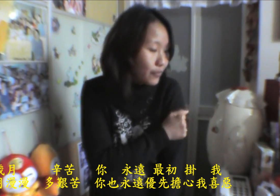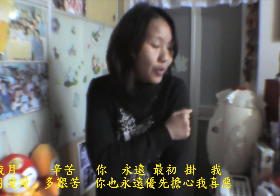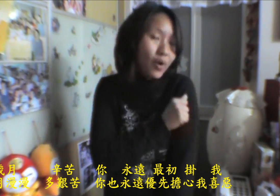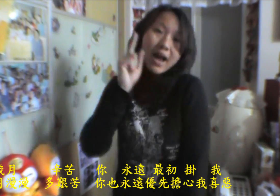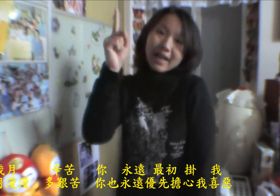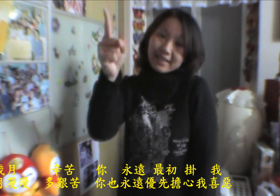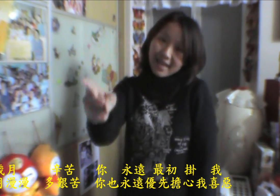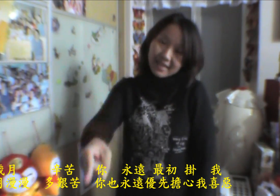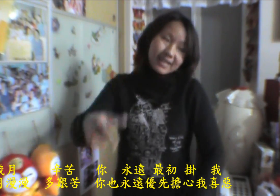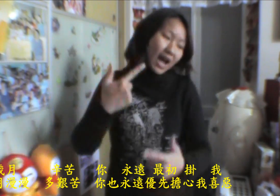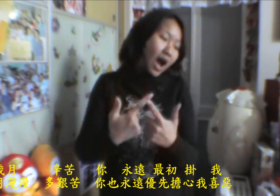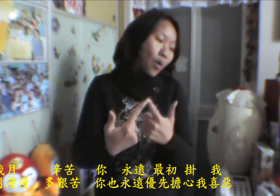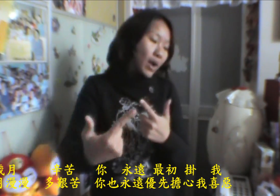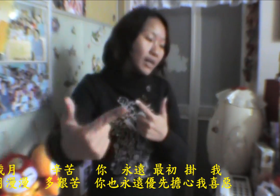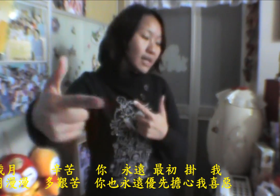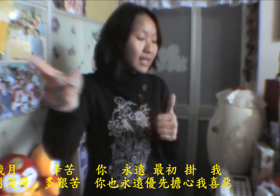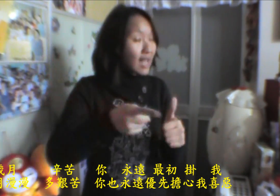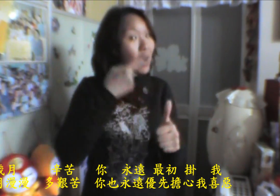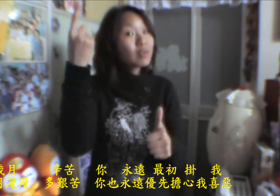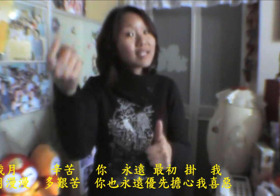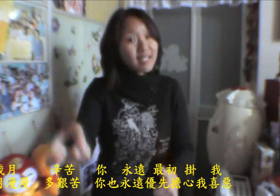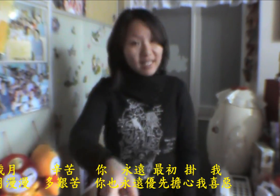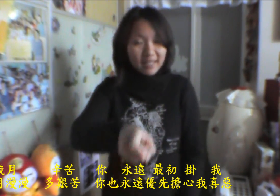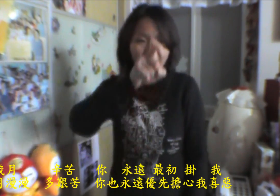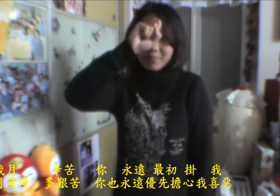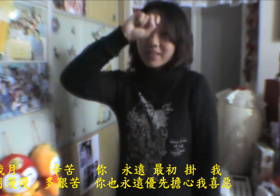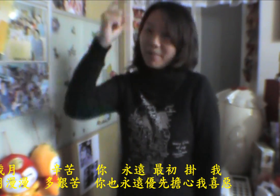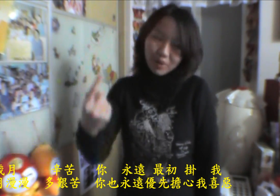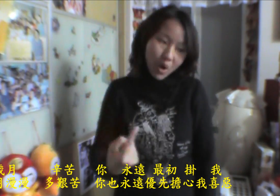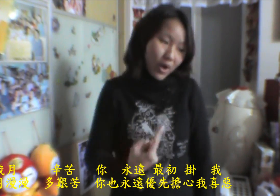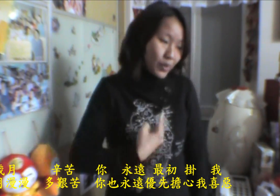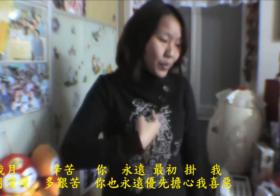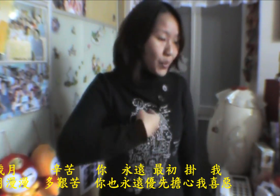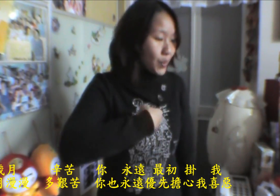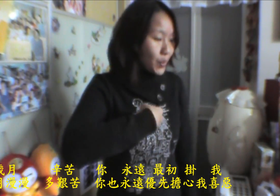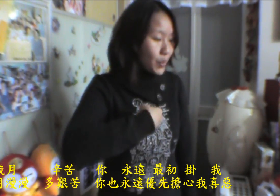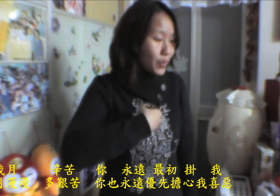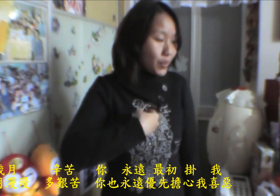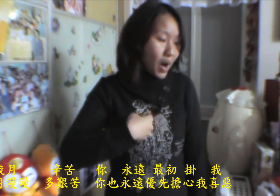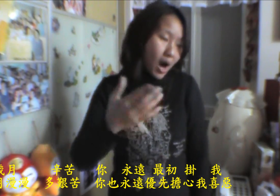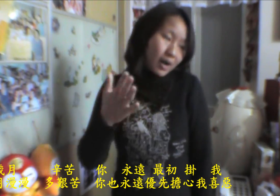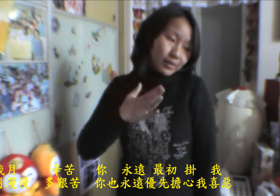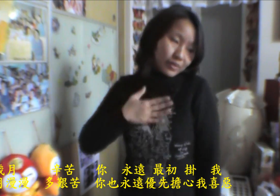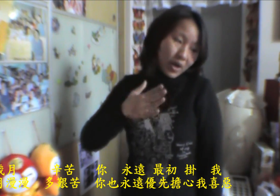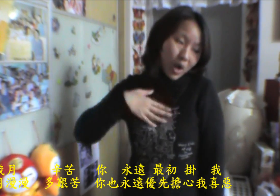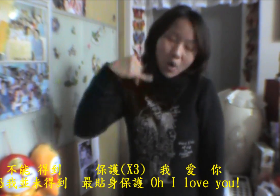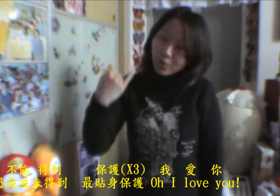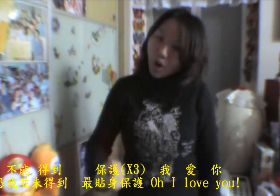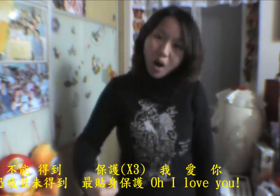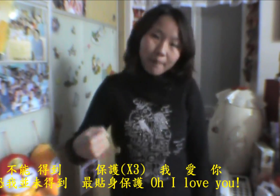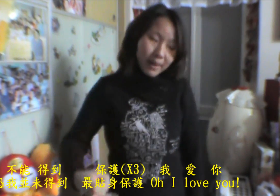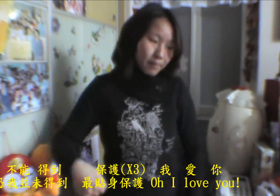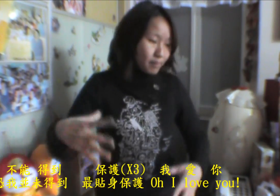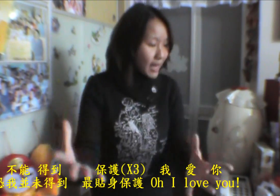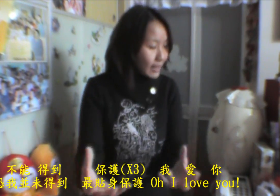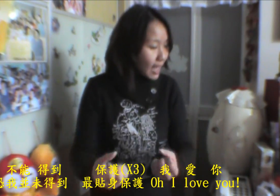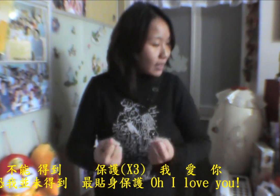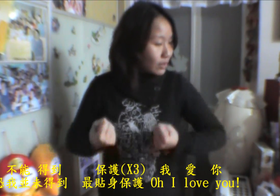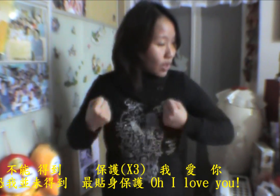苦，你也永遠優先擔心我喜惡，唯恐我並未得